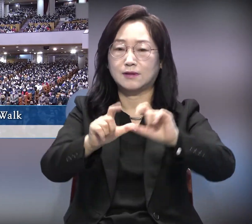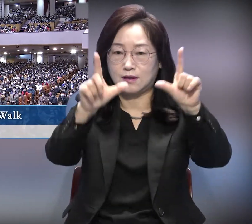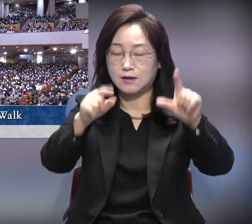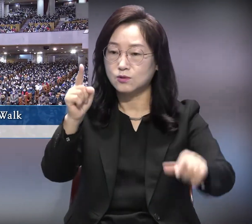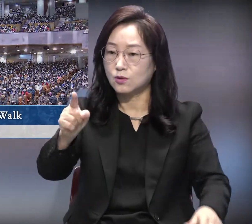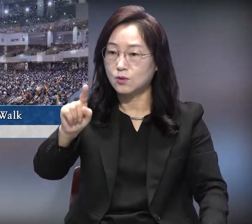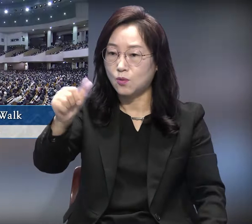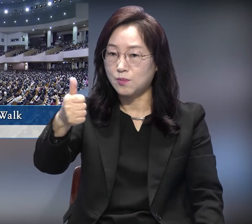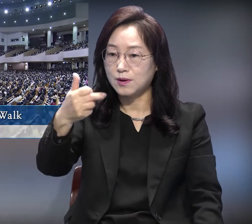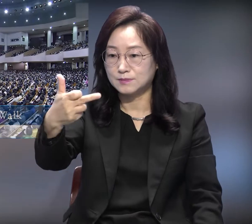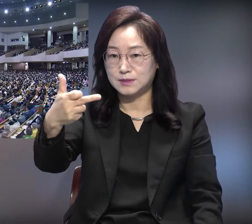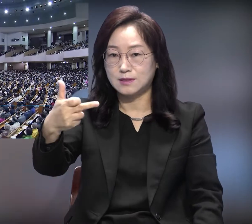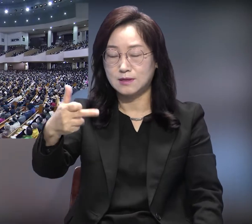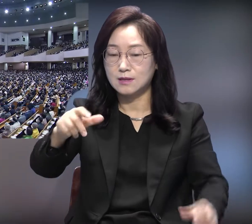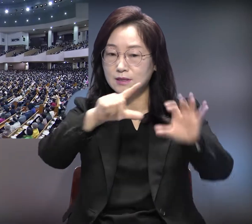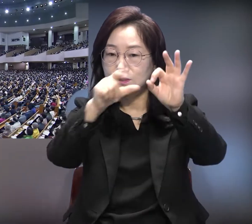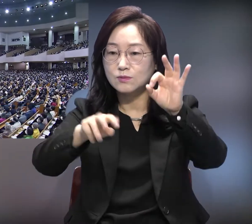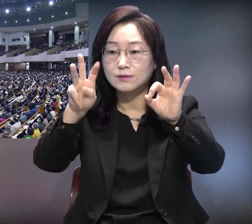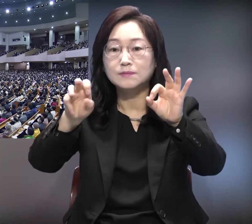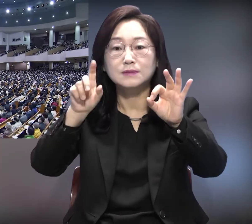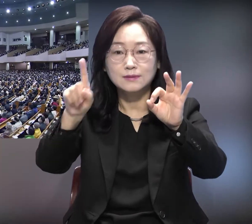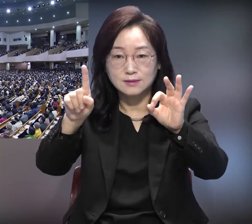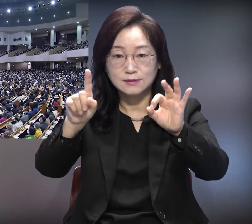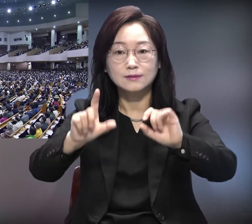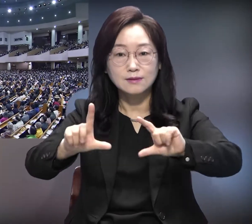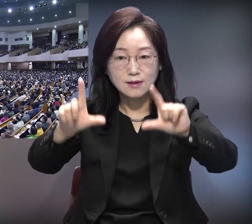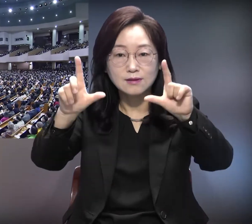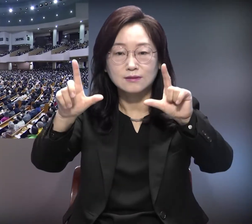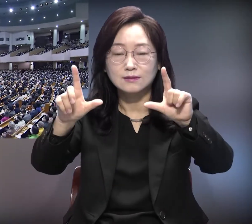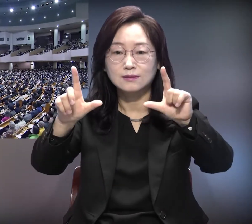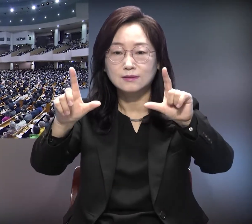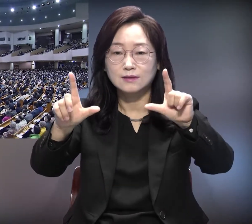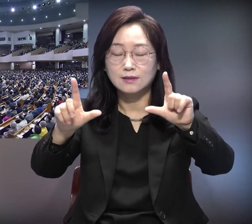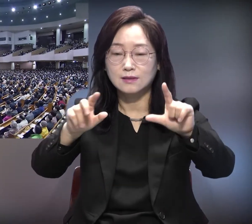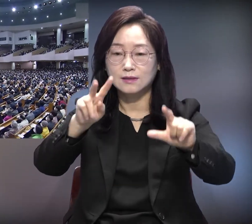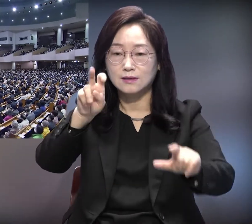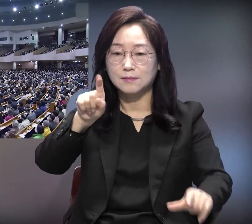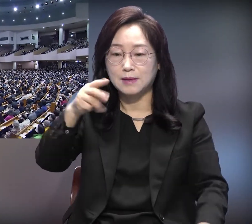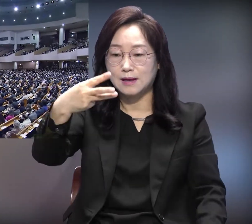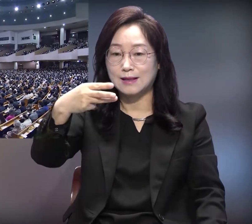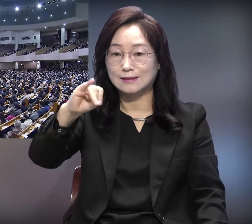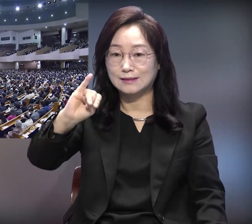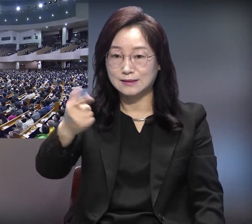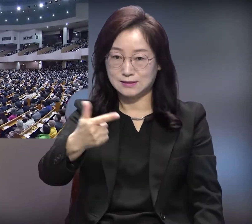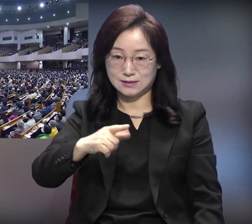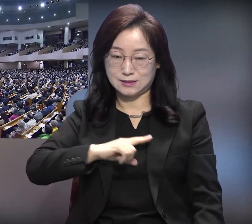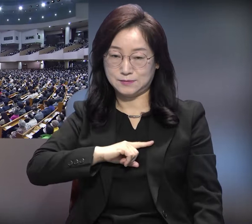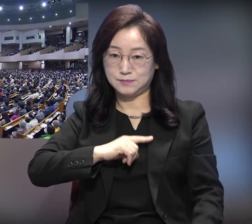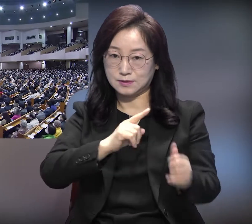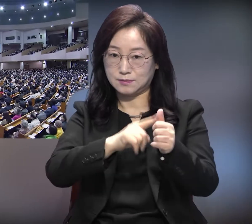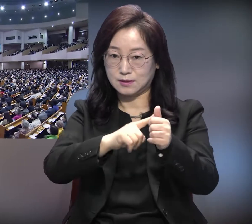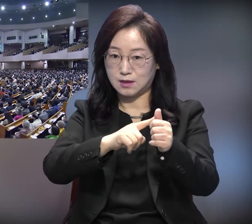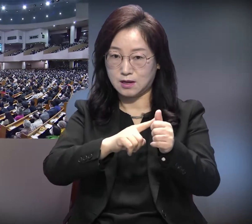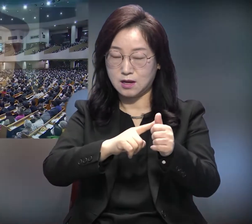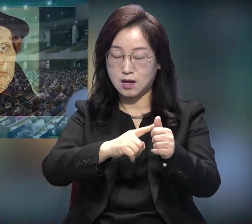1517년 10월 31일 날 마르틴 루터가 로마 가톨릭의